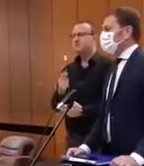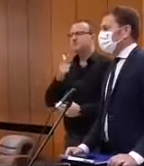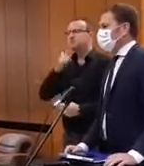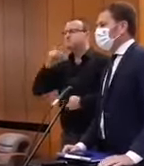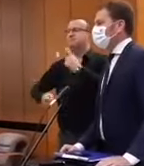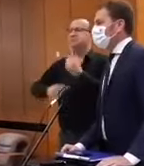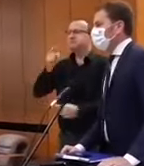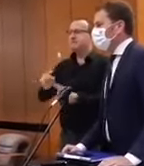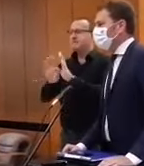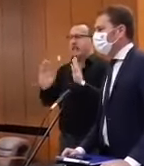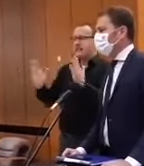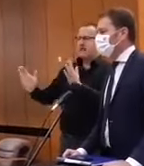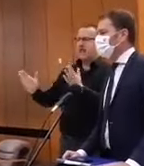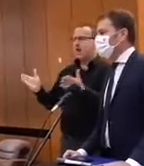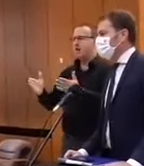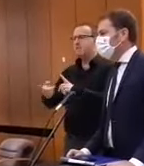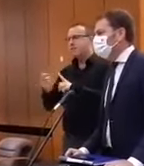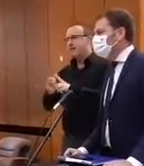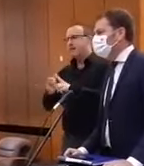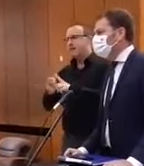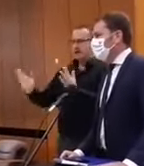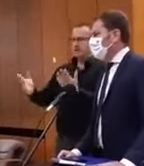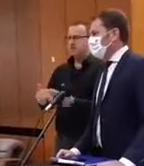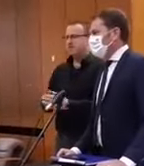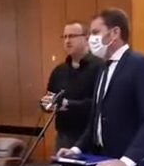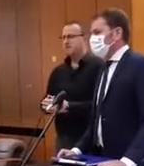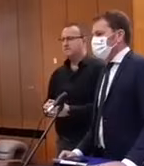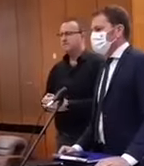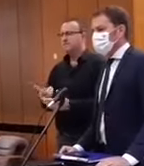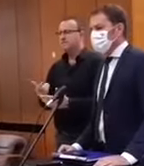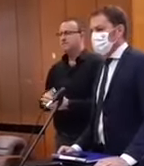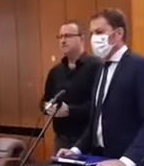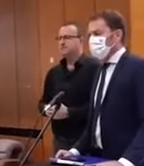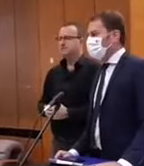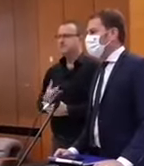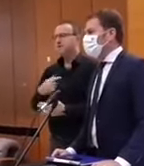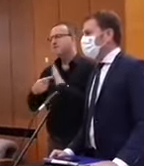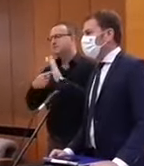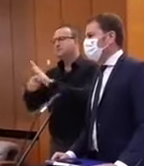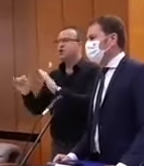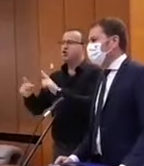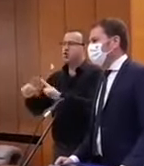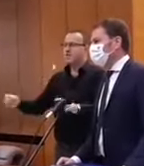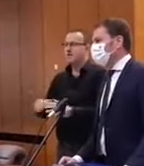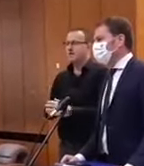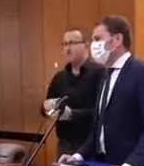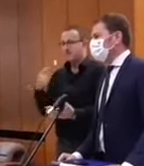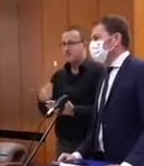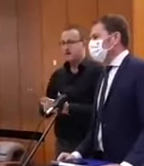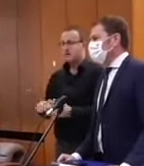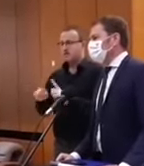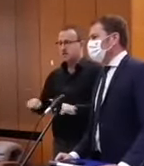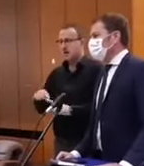určovanie mantinelov mimo tej miestnosti, nechto sú prezentované kýmkoľvek. Čiže pláčiť sa